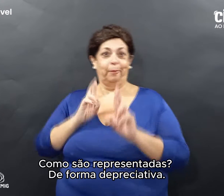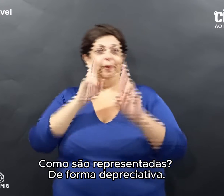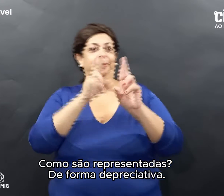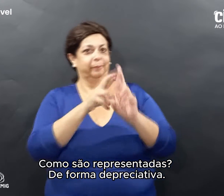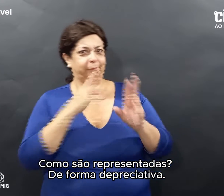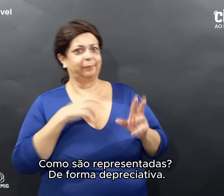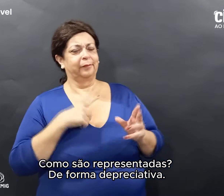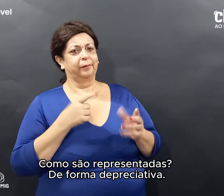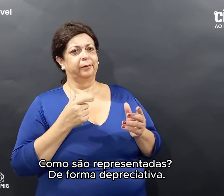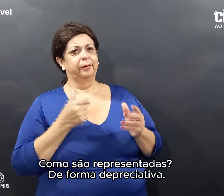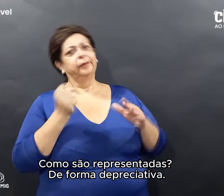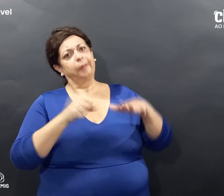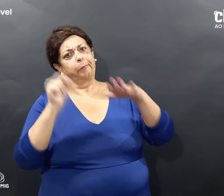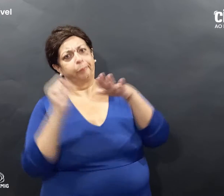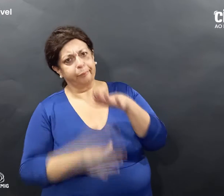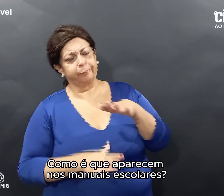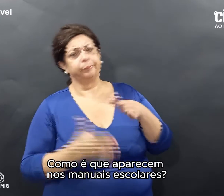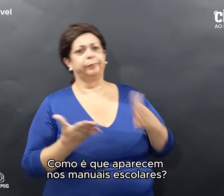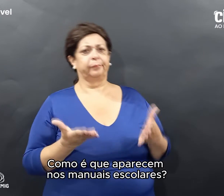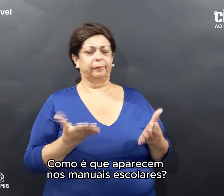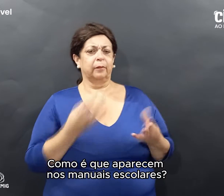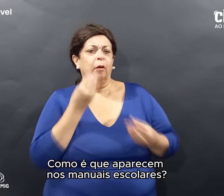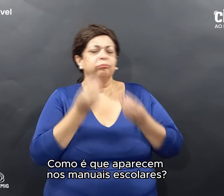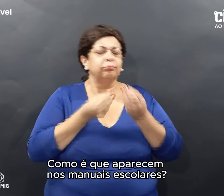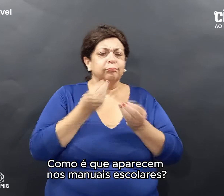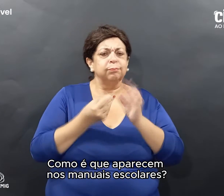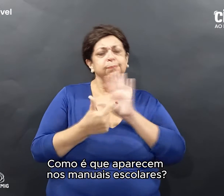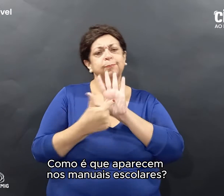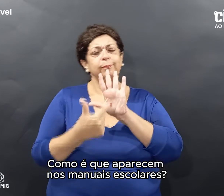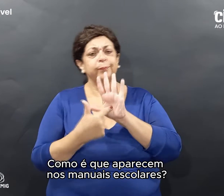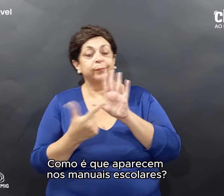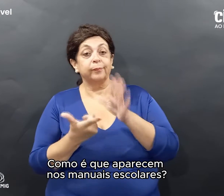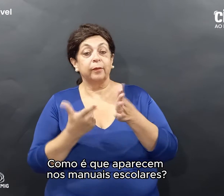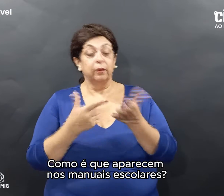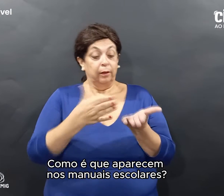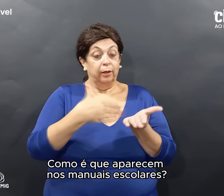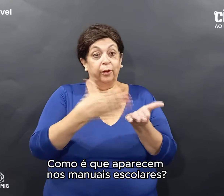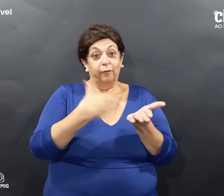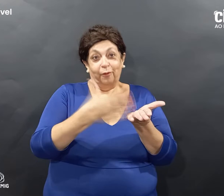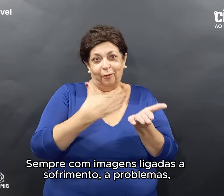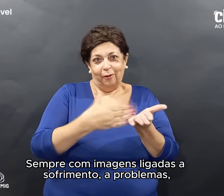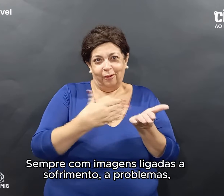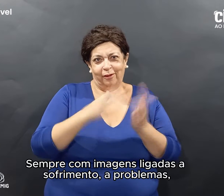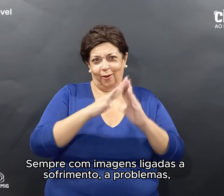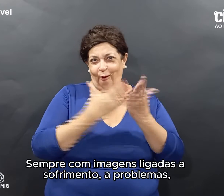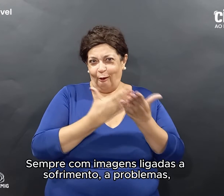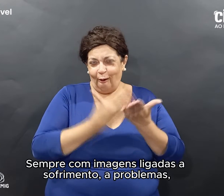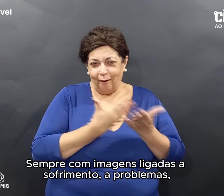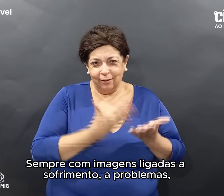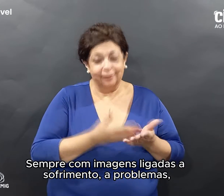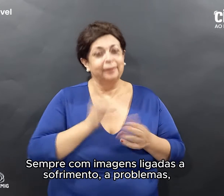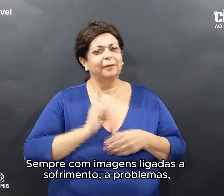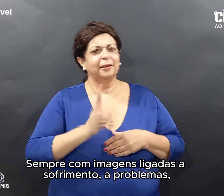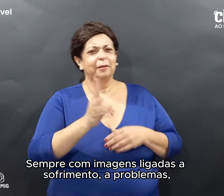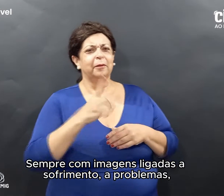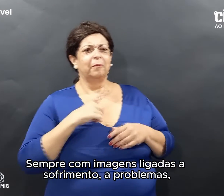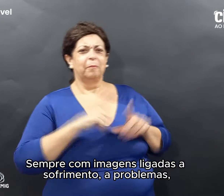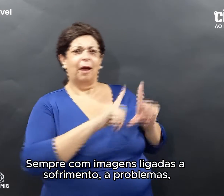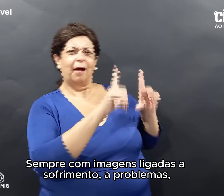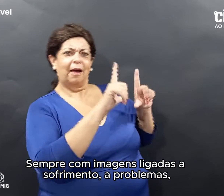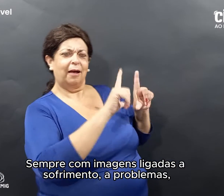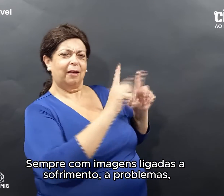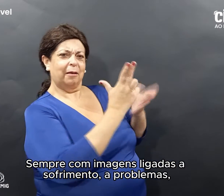representadas? De forma depreciativa, como é que aparecem nos manuais escolares? Sempre com